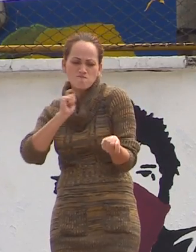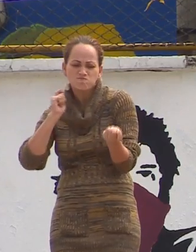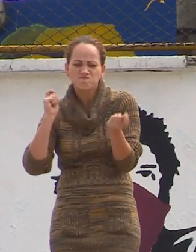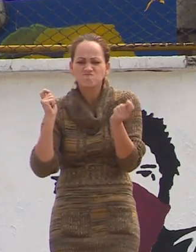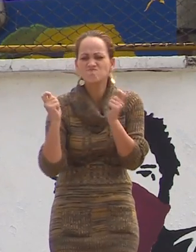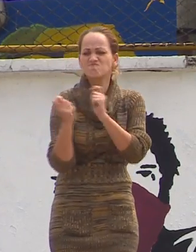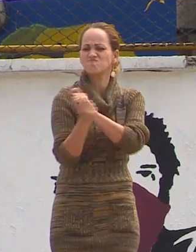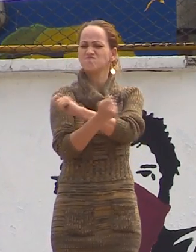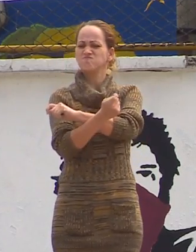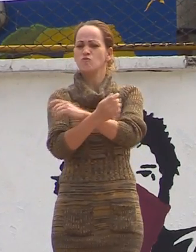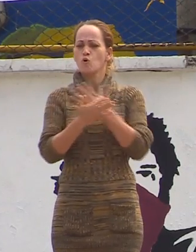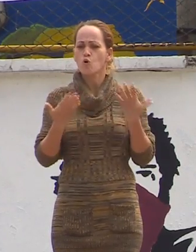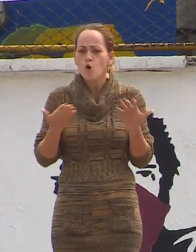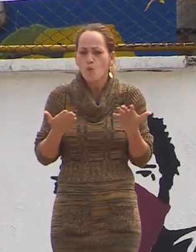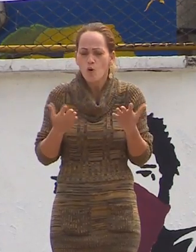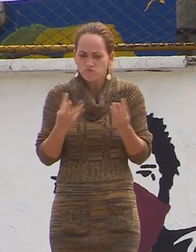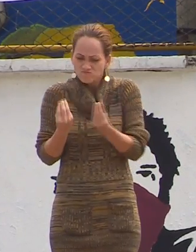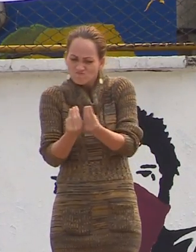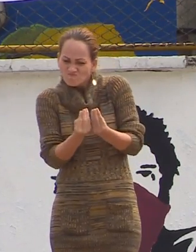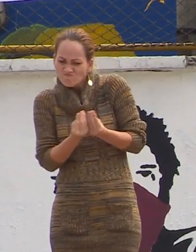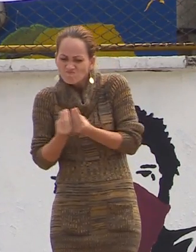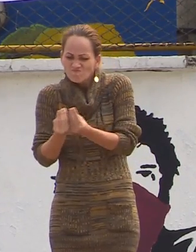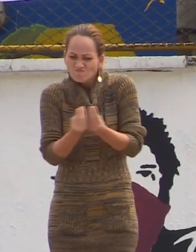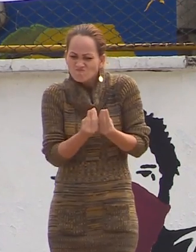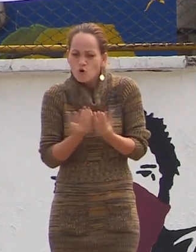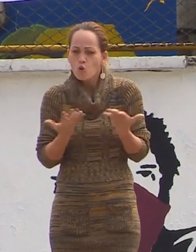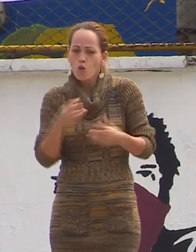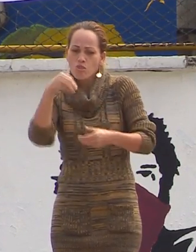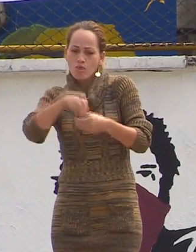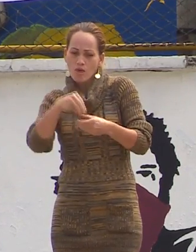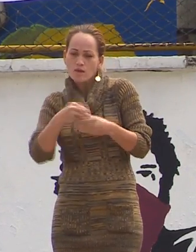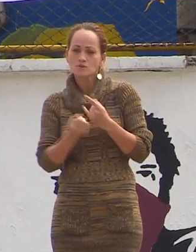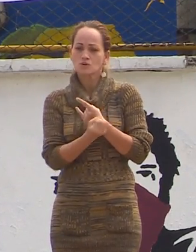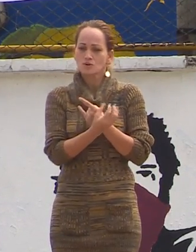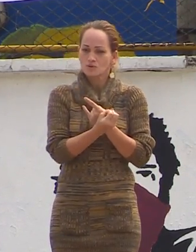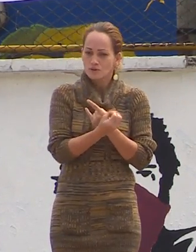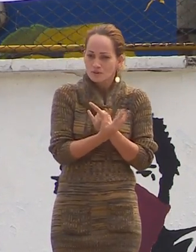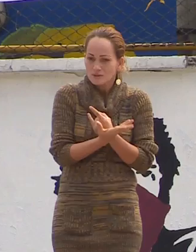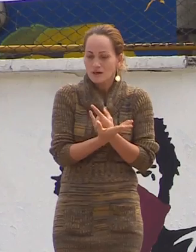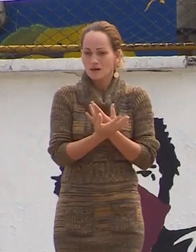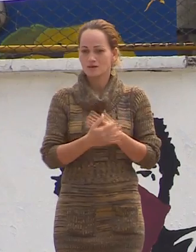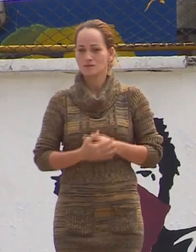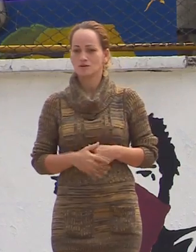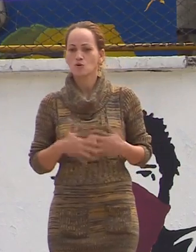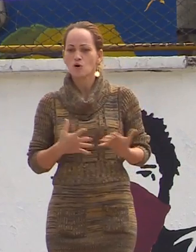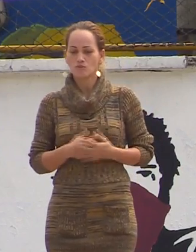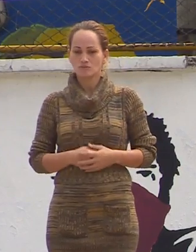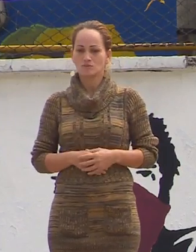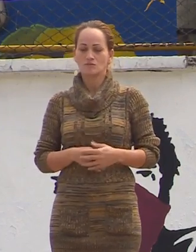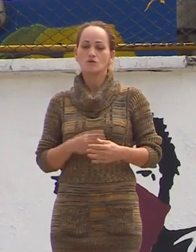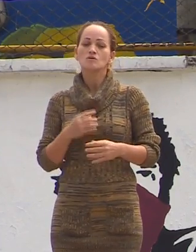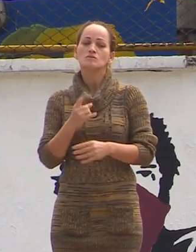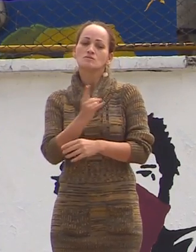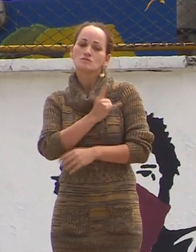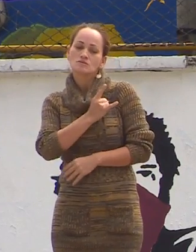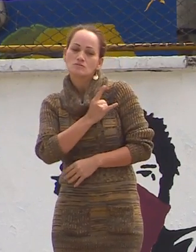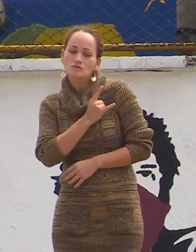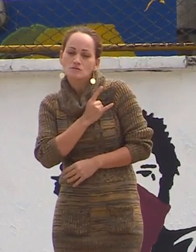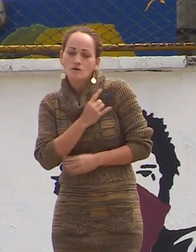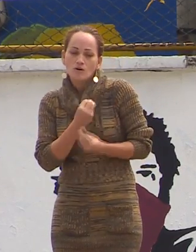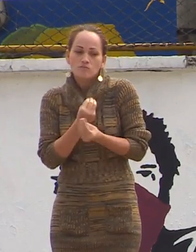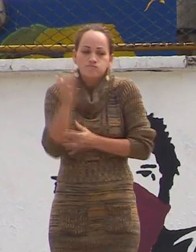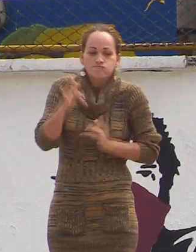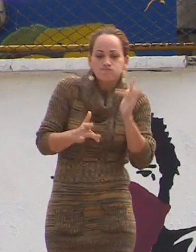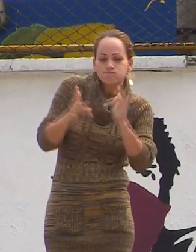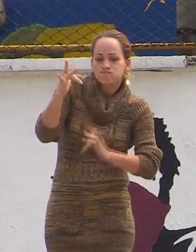en los modos del estar juntos en la universidad, en los modos de habitar la universidad y